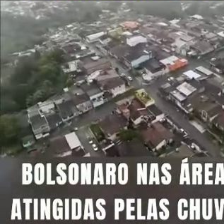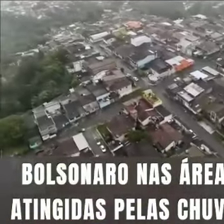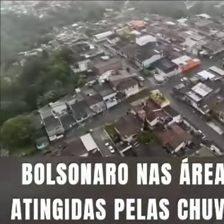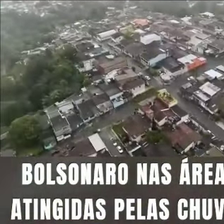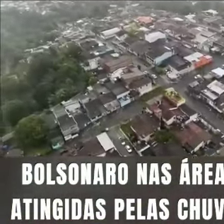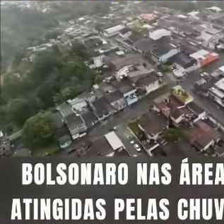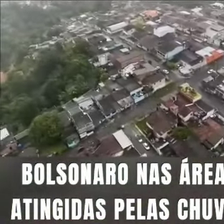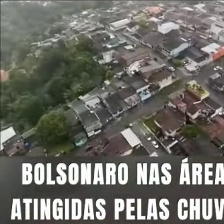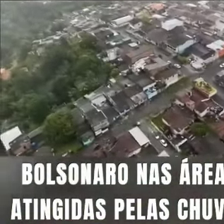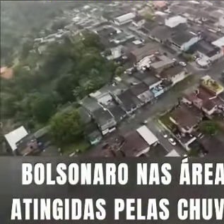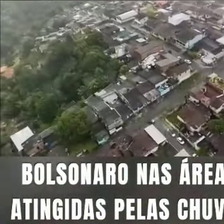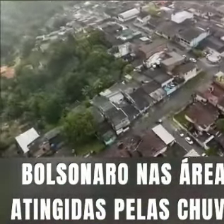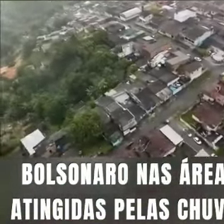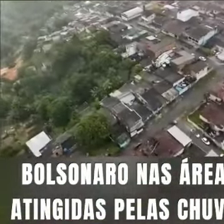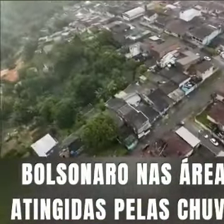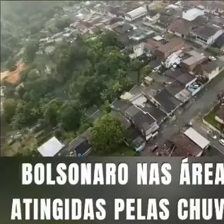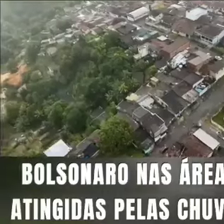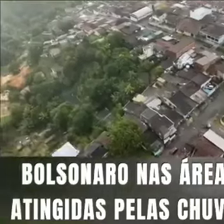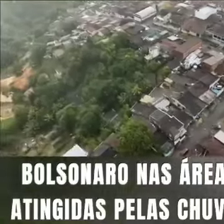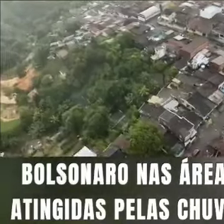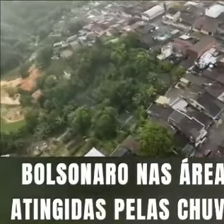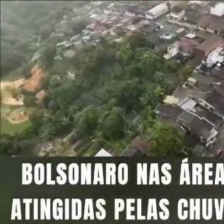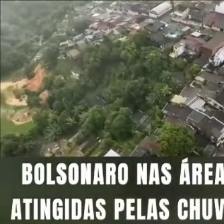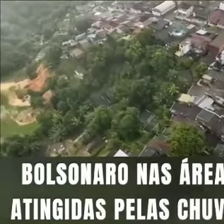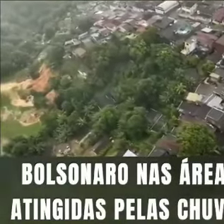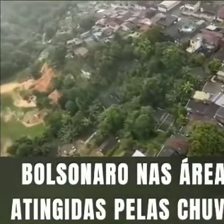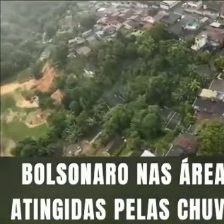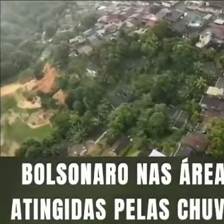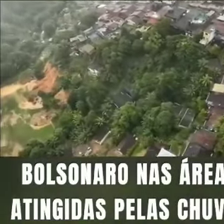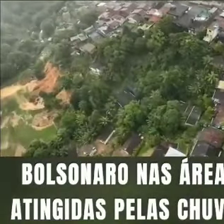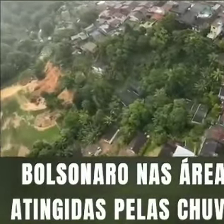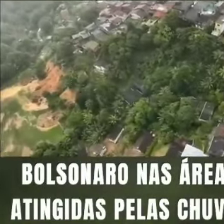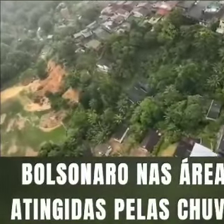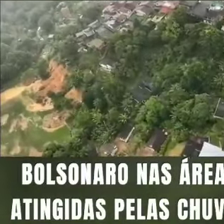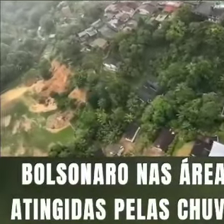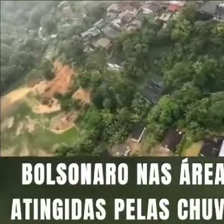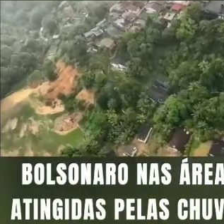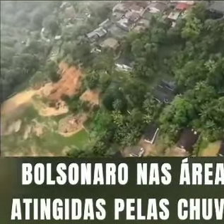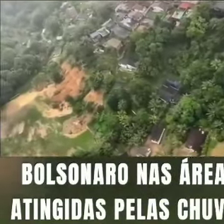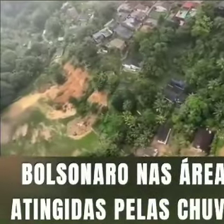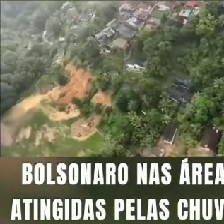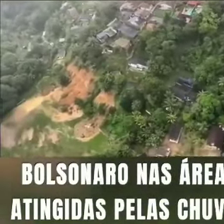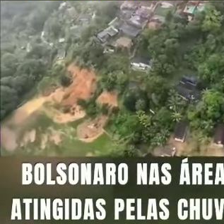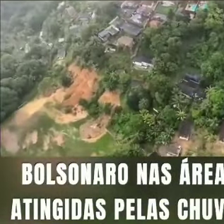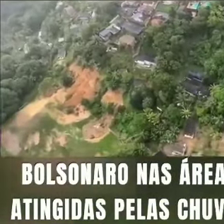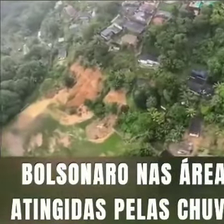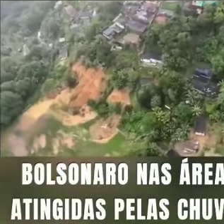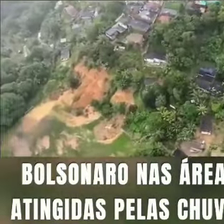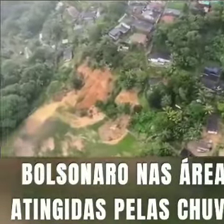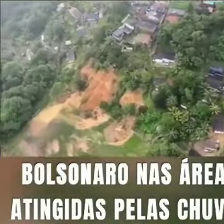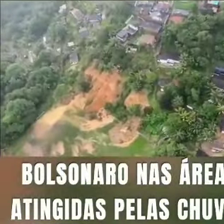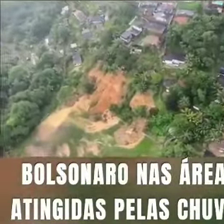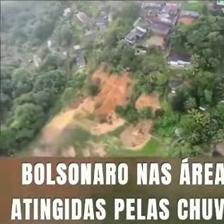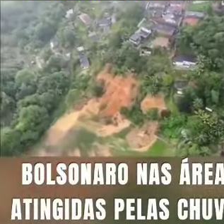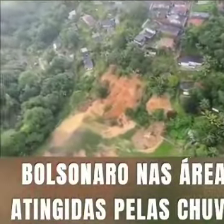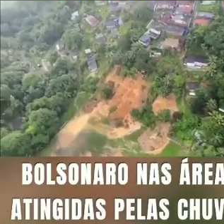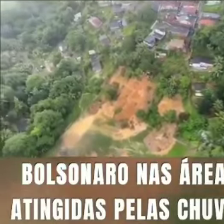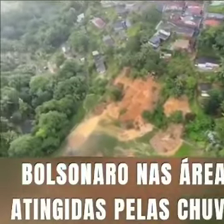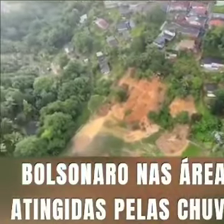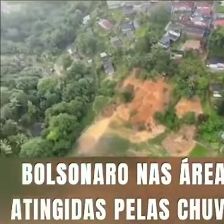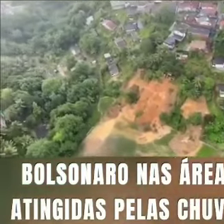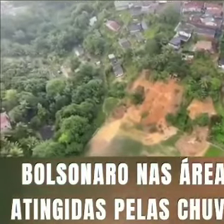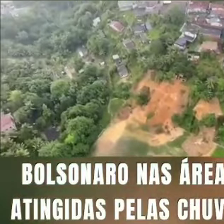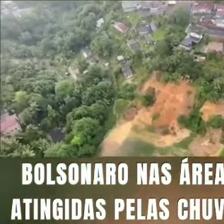povo. Ele sempre fala, eu sempre vou aonde o povo estiver. O